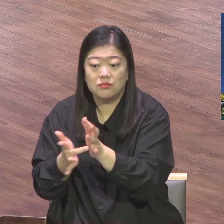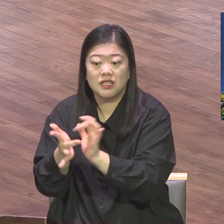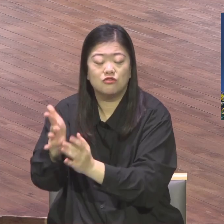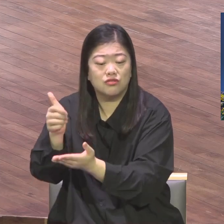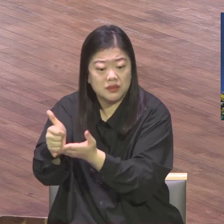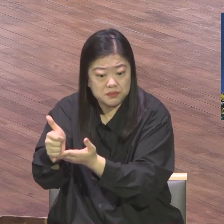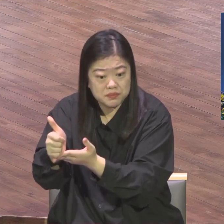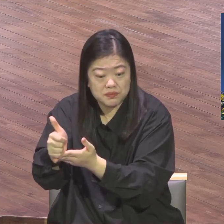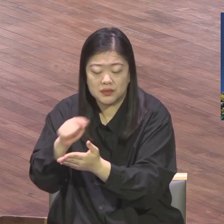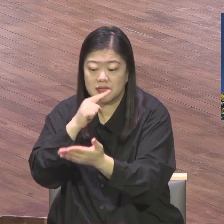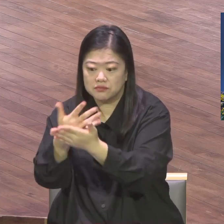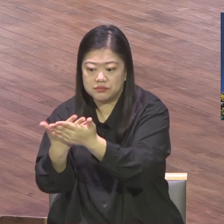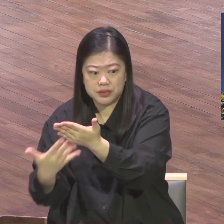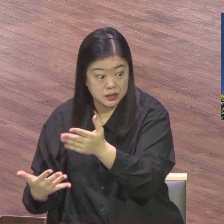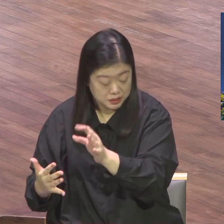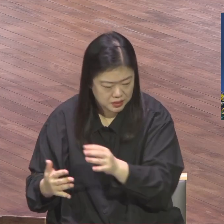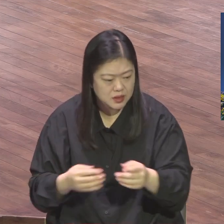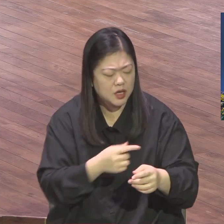뭐요?